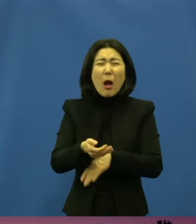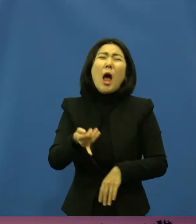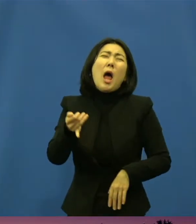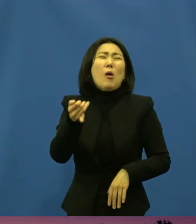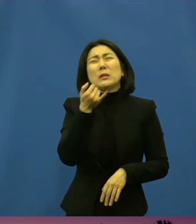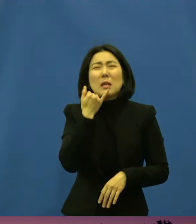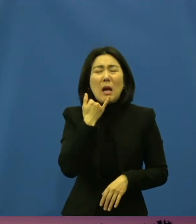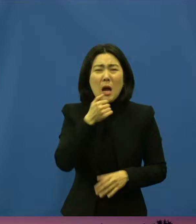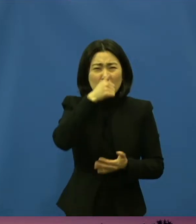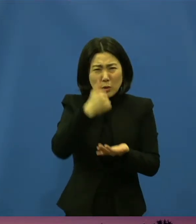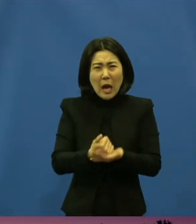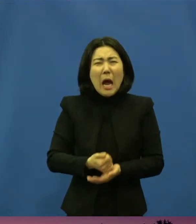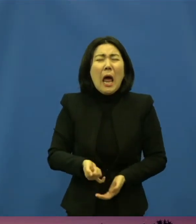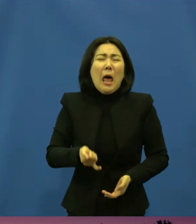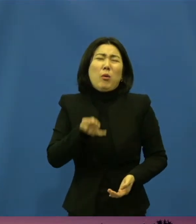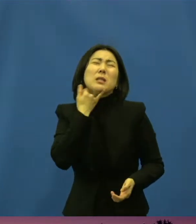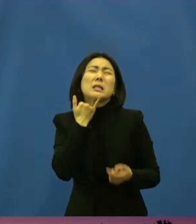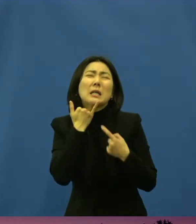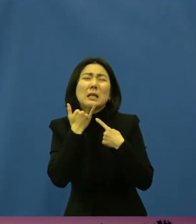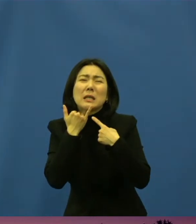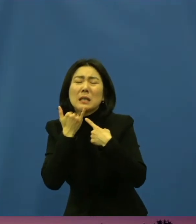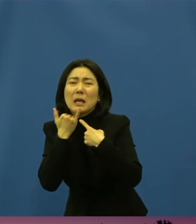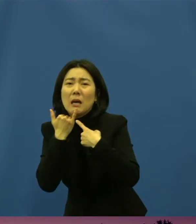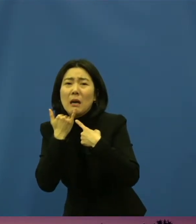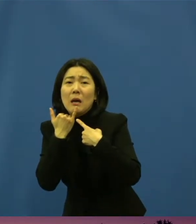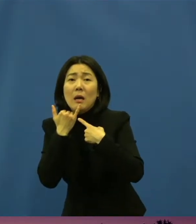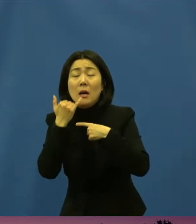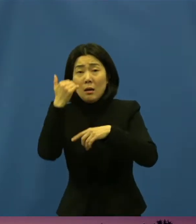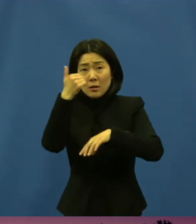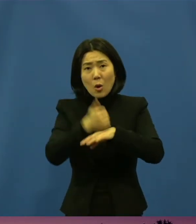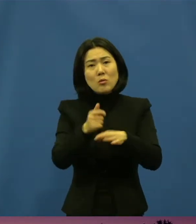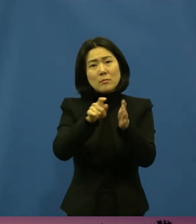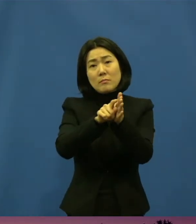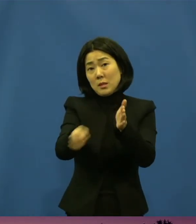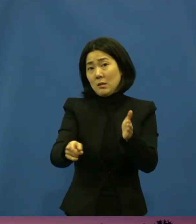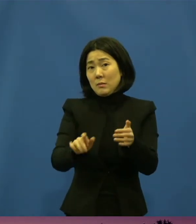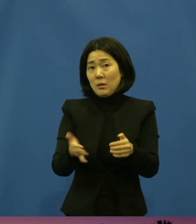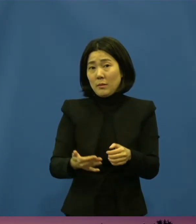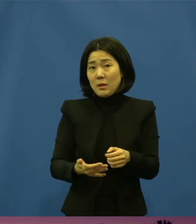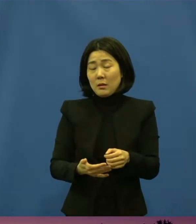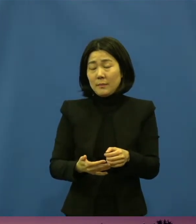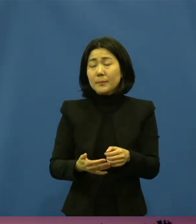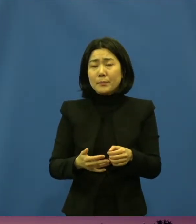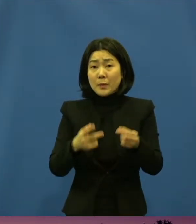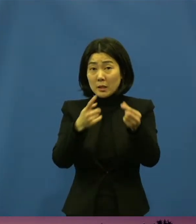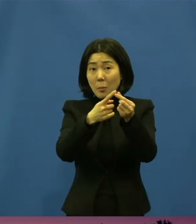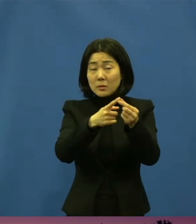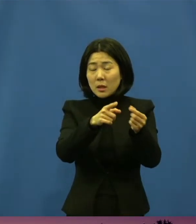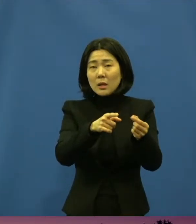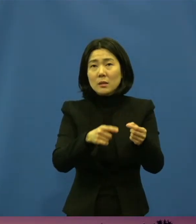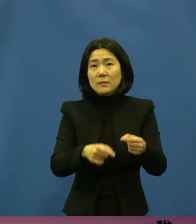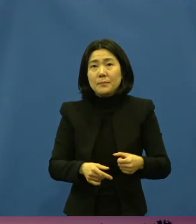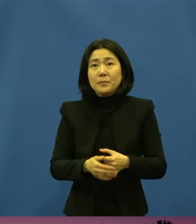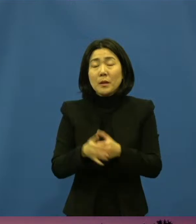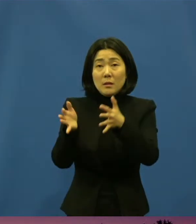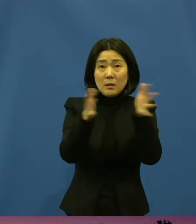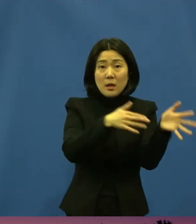두 번째 현상은 뭐냐? 세상을 사랑하는 것은 일대 일어나는 정상이 뭐냐면